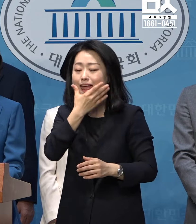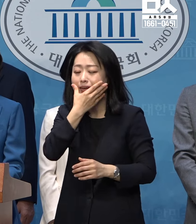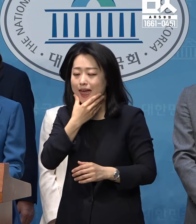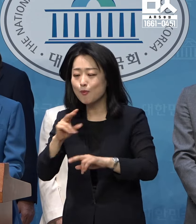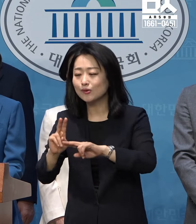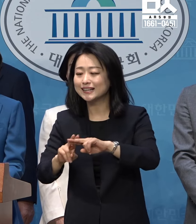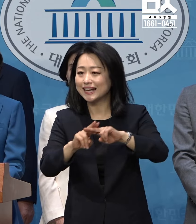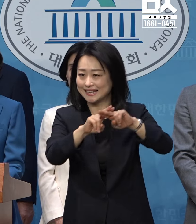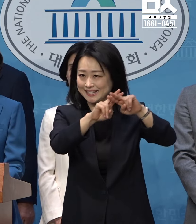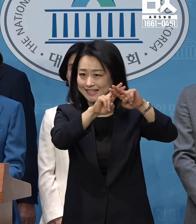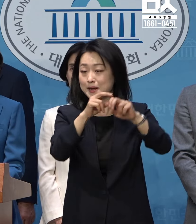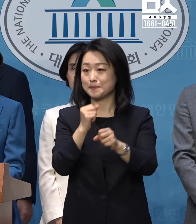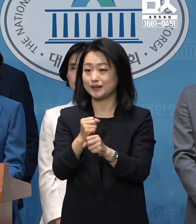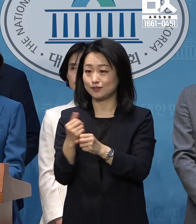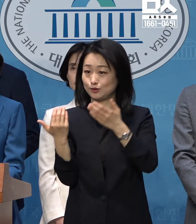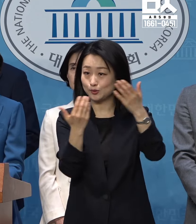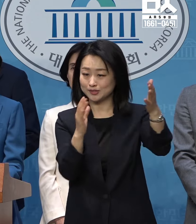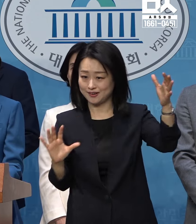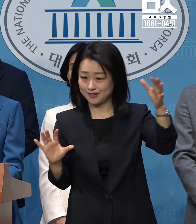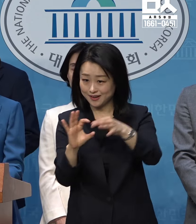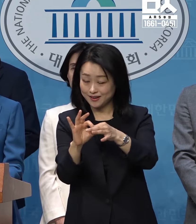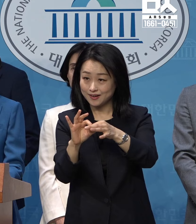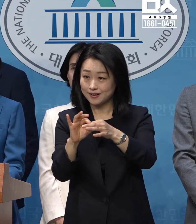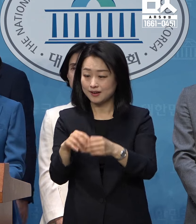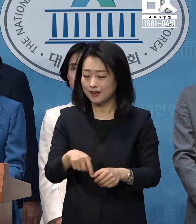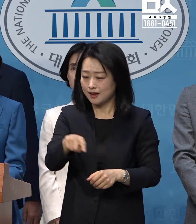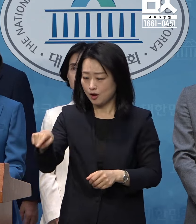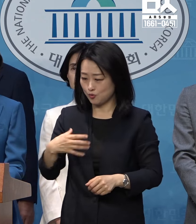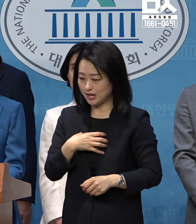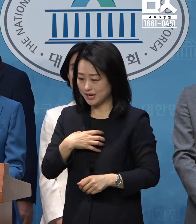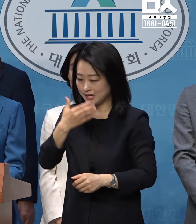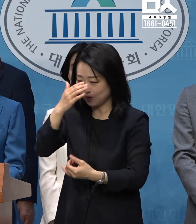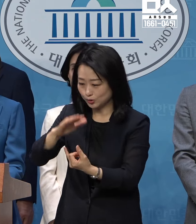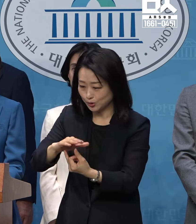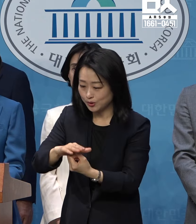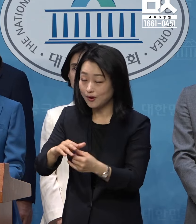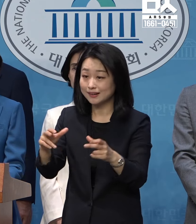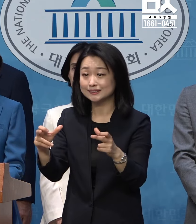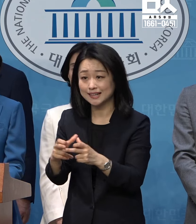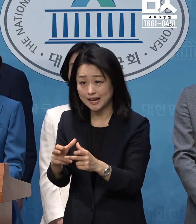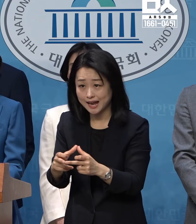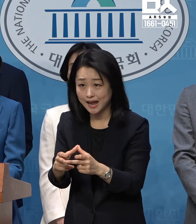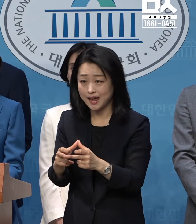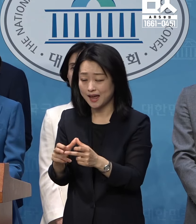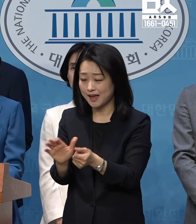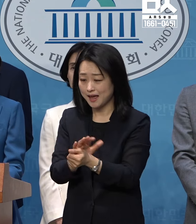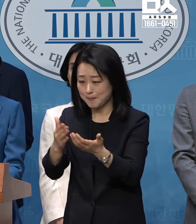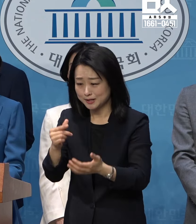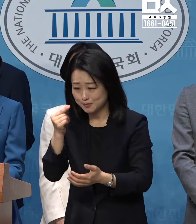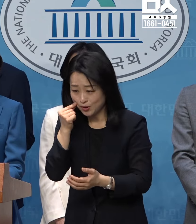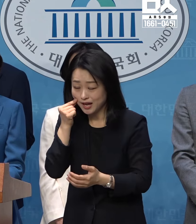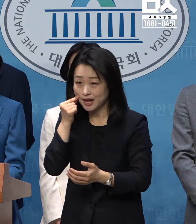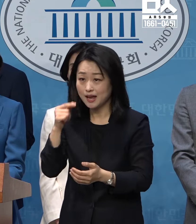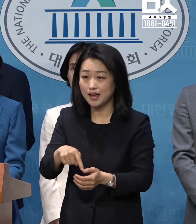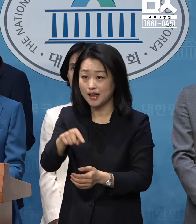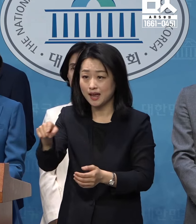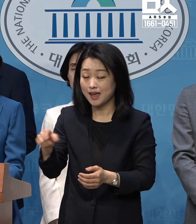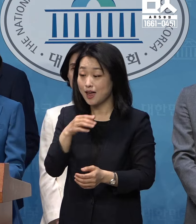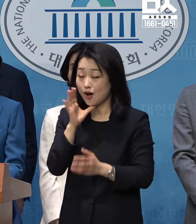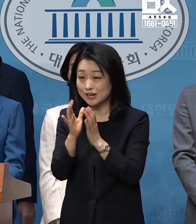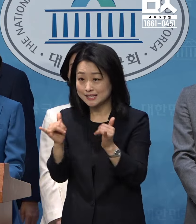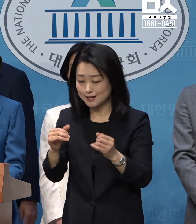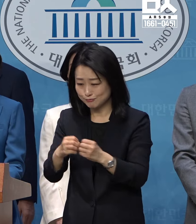놓겠습니다. 사각지대의 아이들, 위기 청소년은 물론 장애가 있는 아이들, 어르신들의 성인 문해